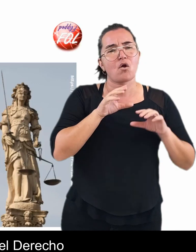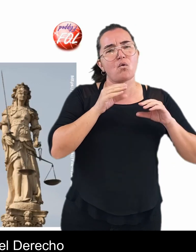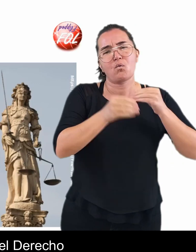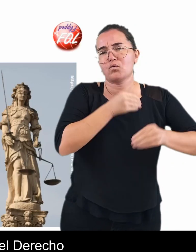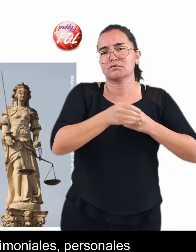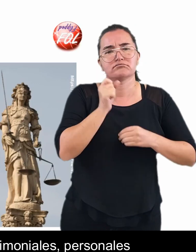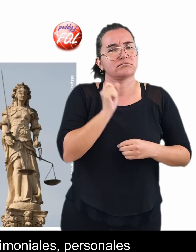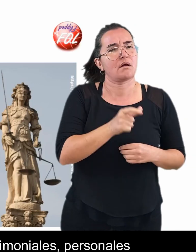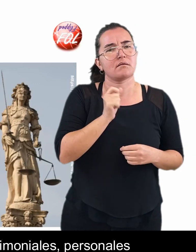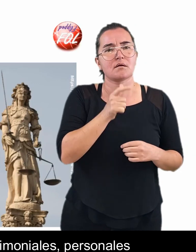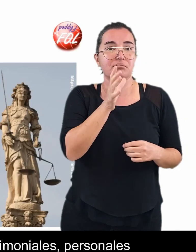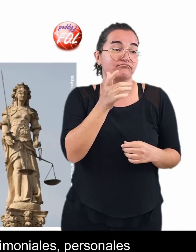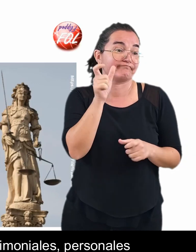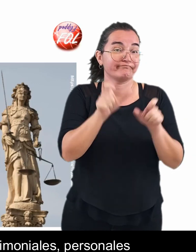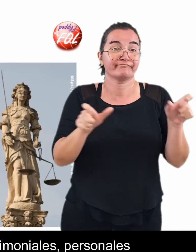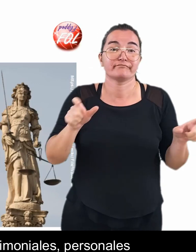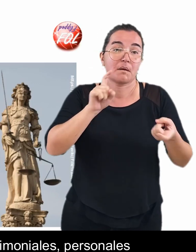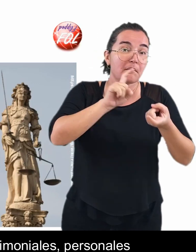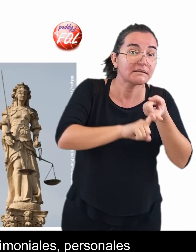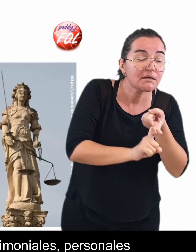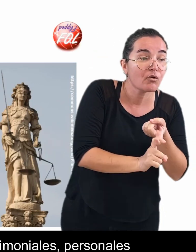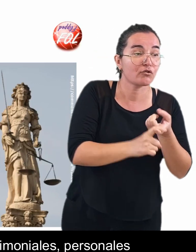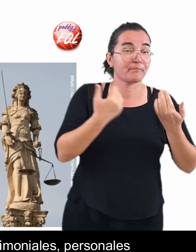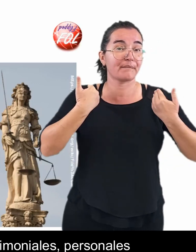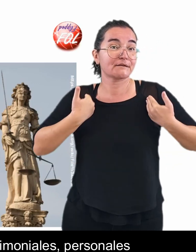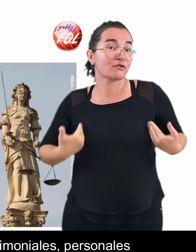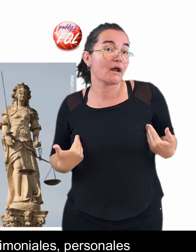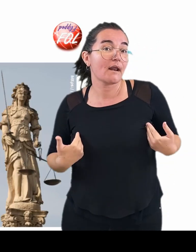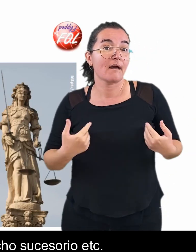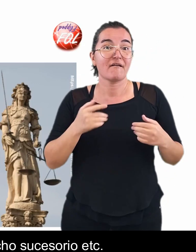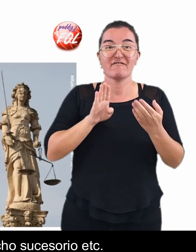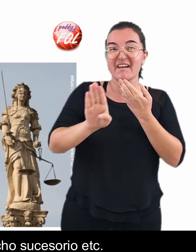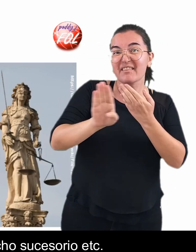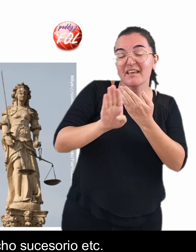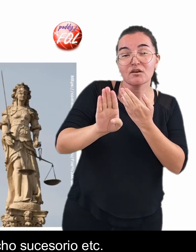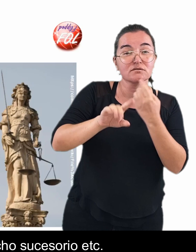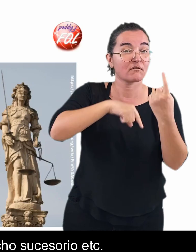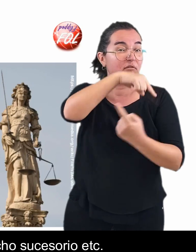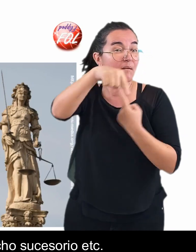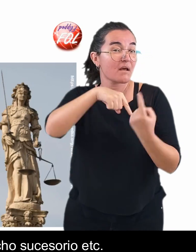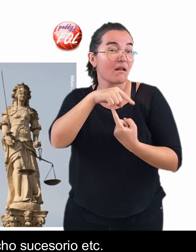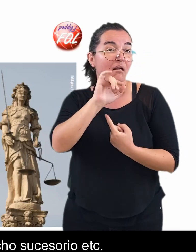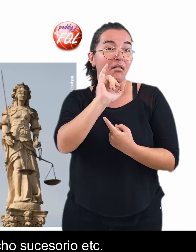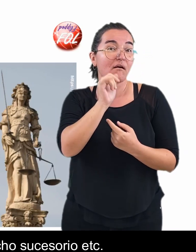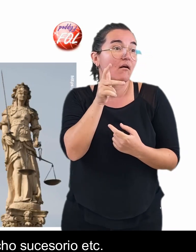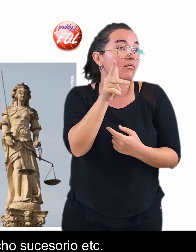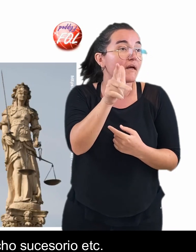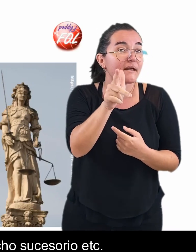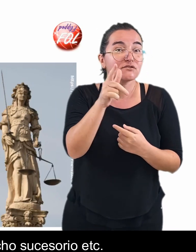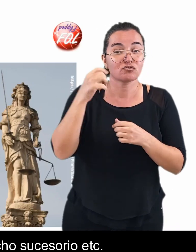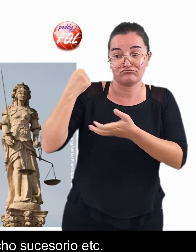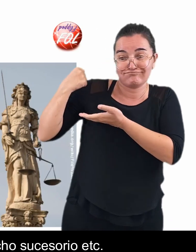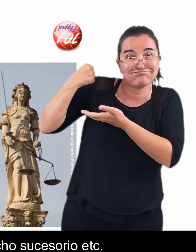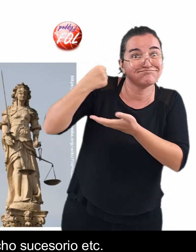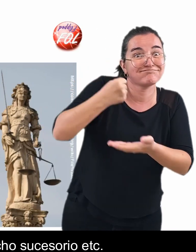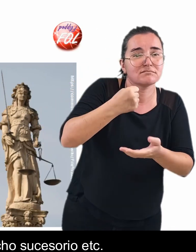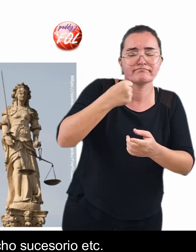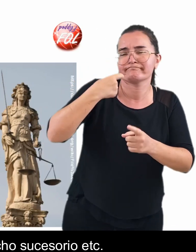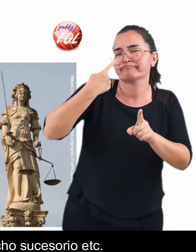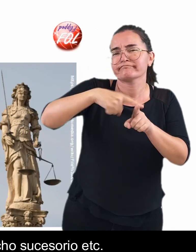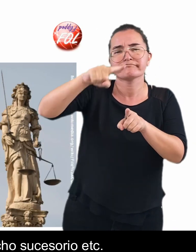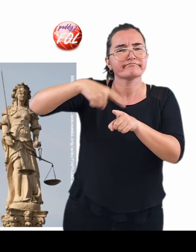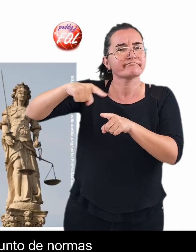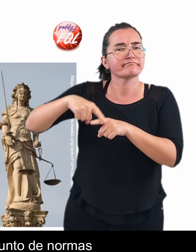utilizada del derecho, ya que comprende las relaciones patrimoniales, personales, de vecindad, de familia, de derecho